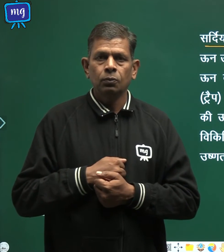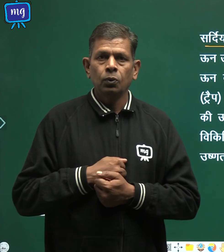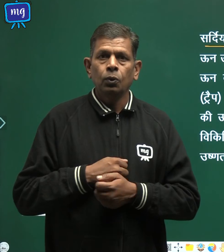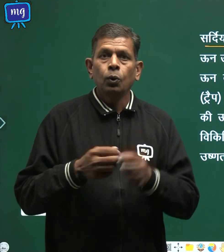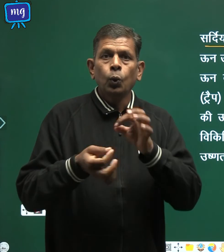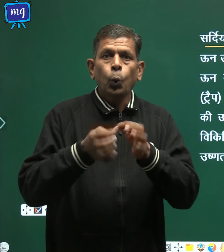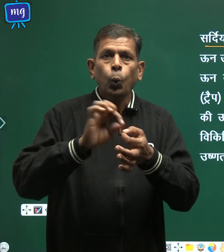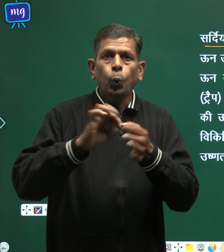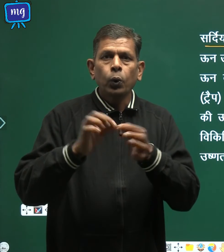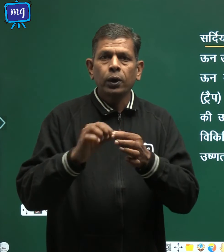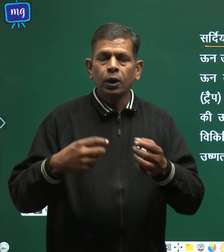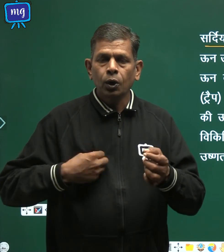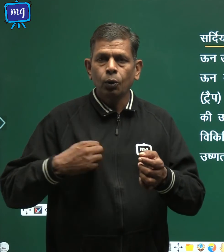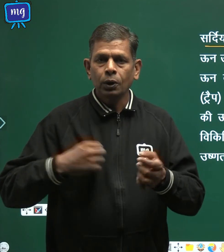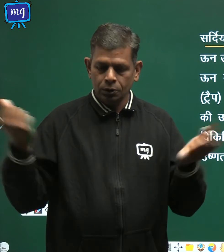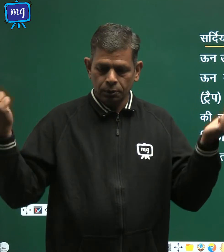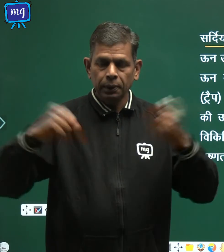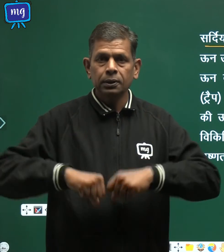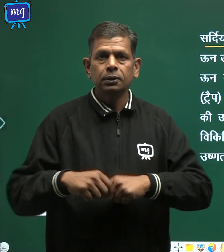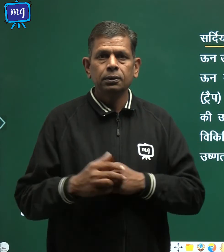ऊनी वस्त्र पहनते हैं।